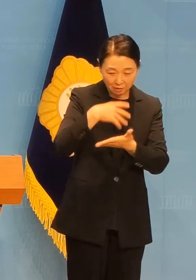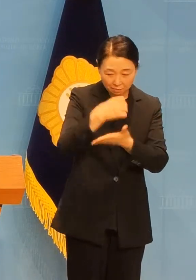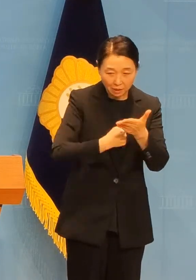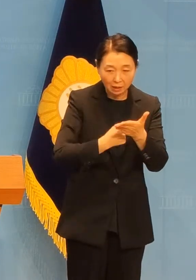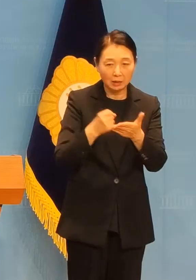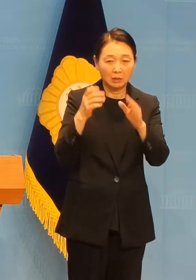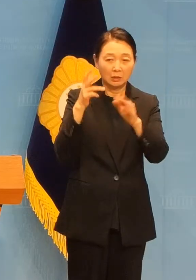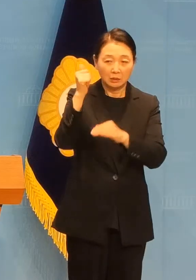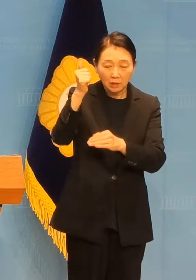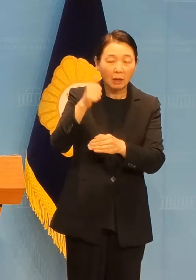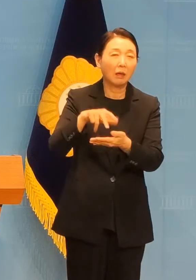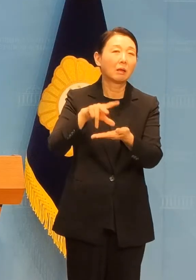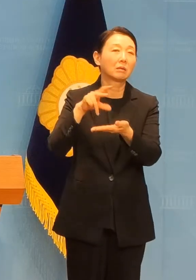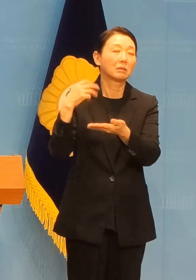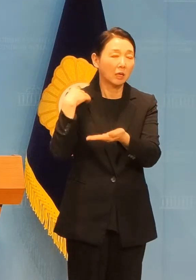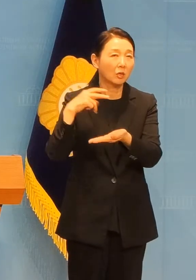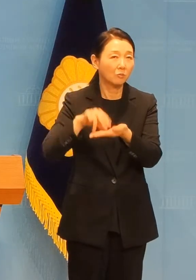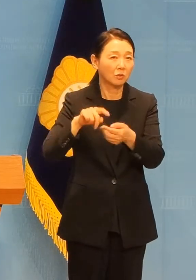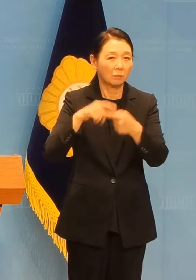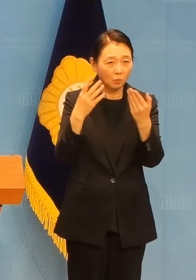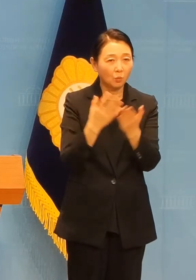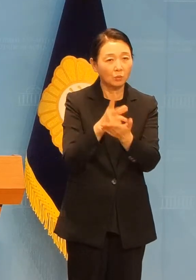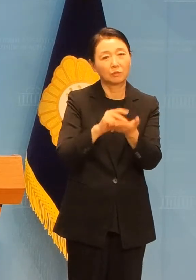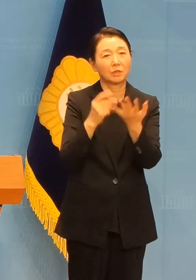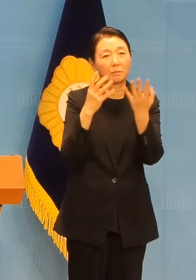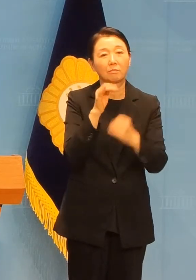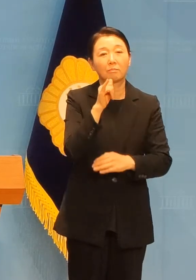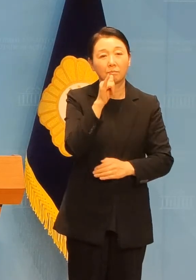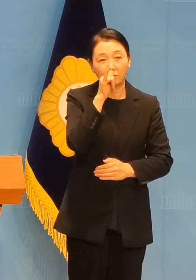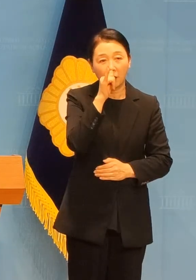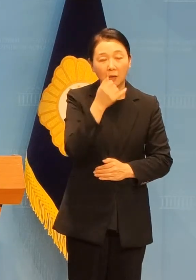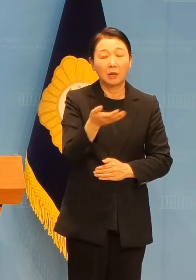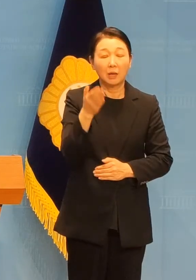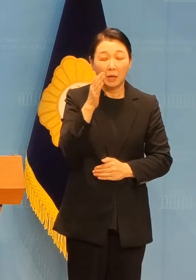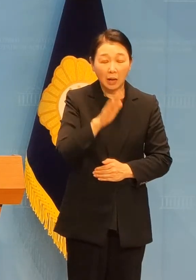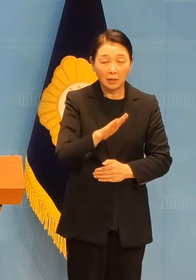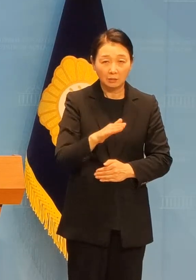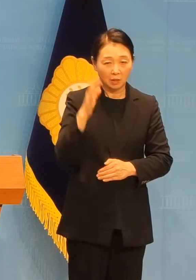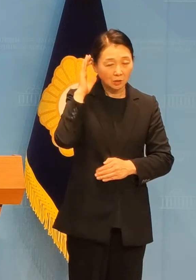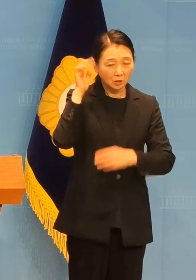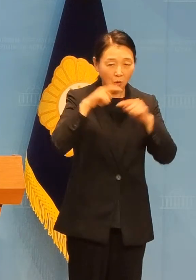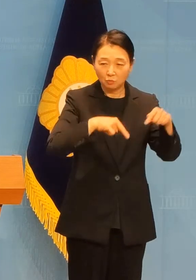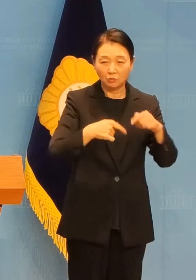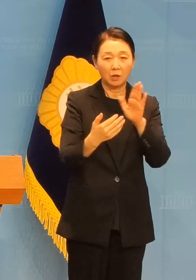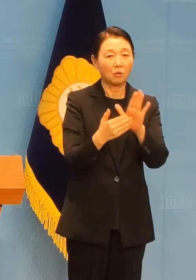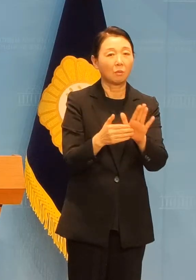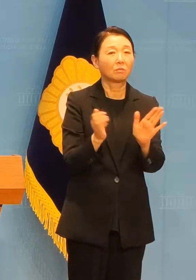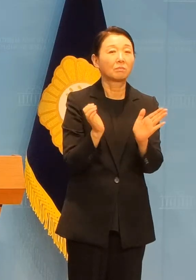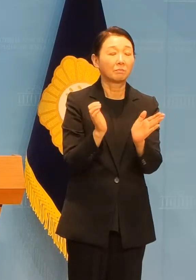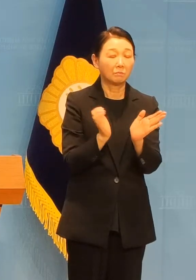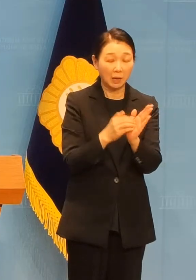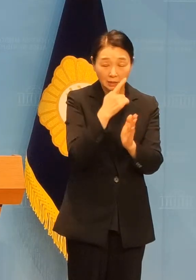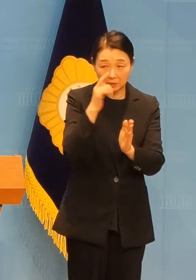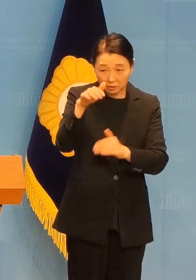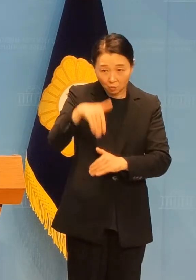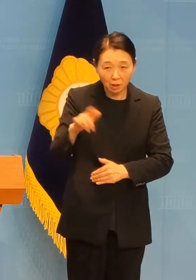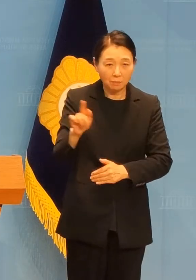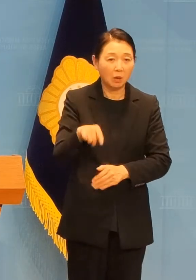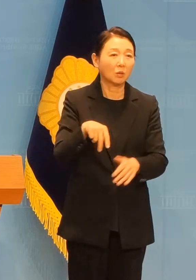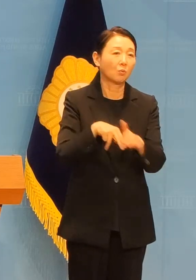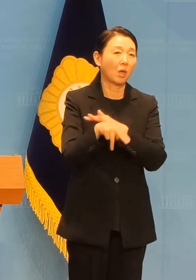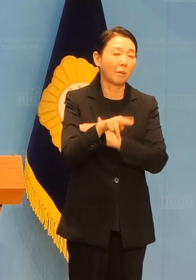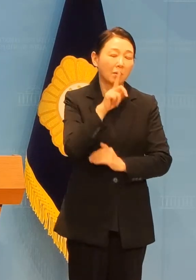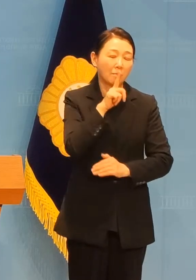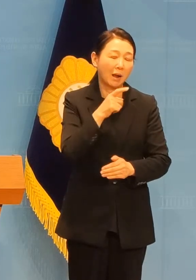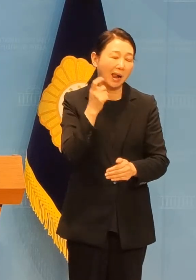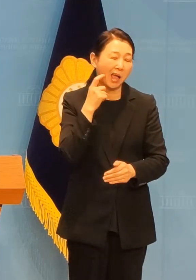문제까지 각종 사안을 일으켰습니다. 그럼에도 연속 청문회를 거부하고 기껏 나온 증인들은 회피와